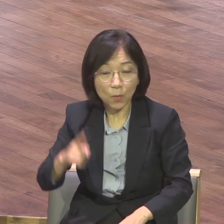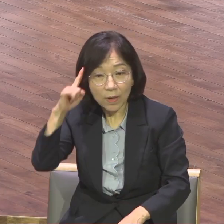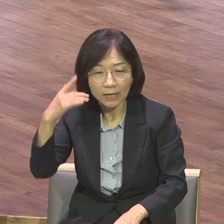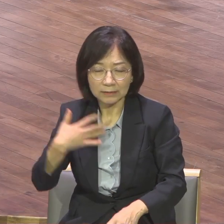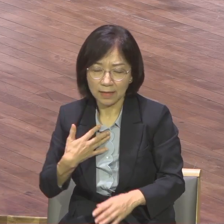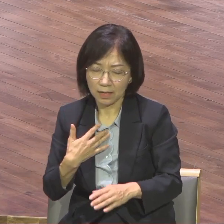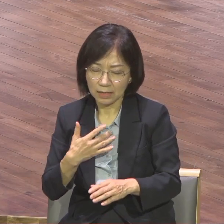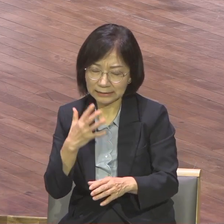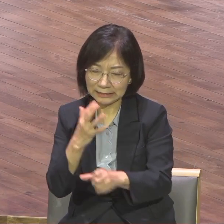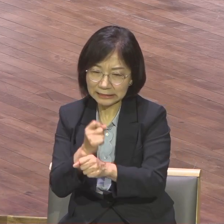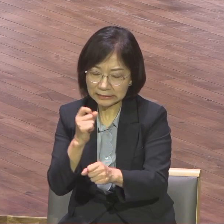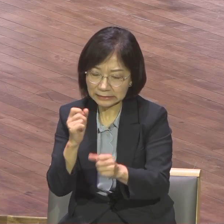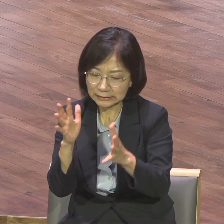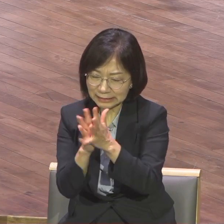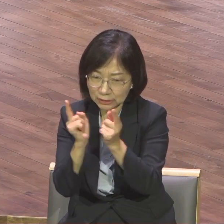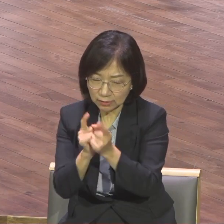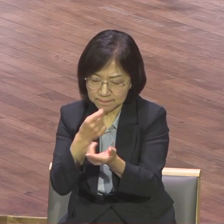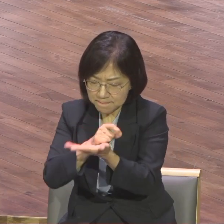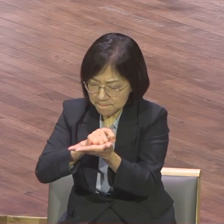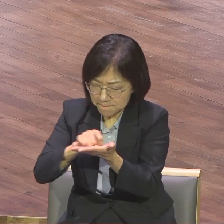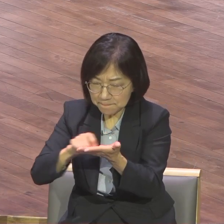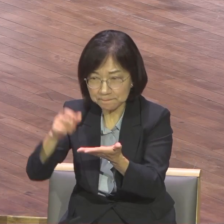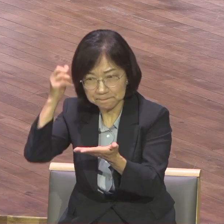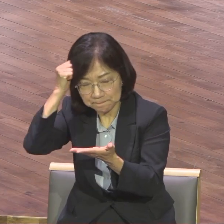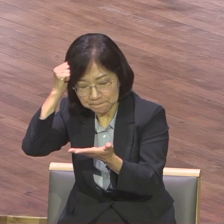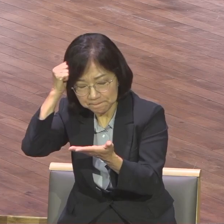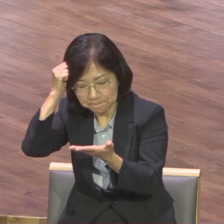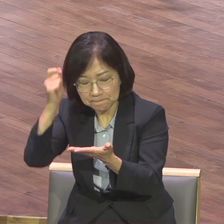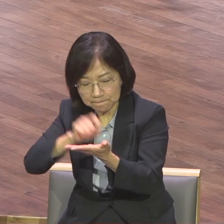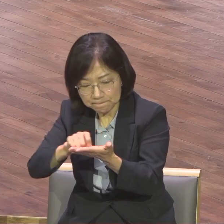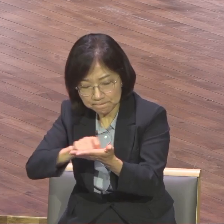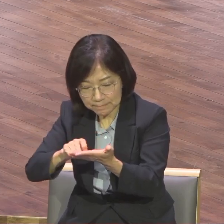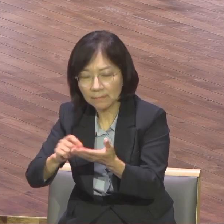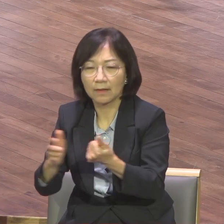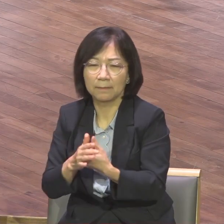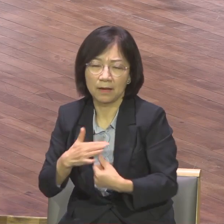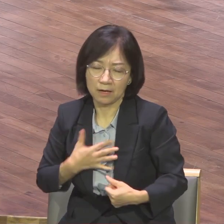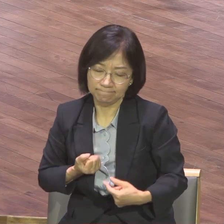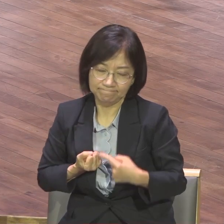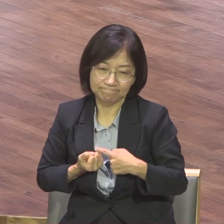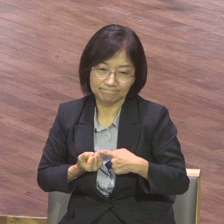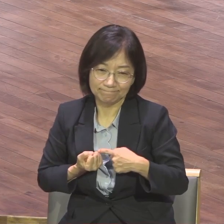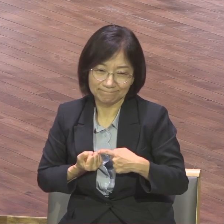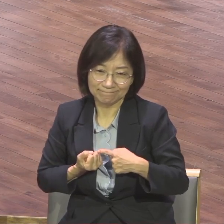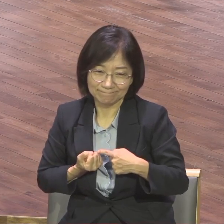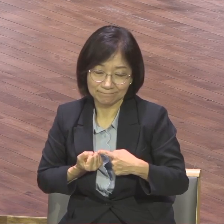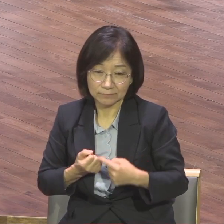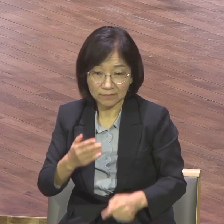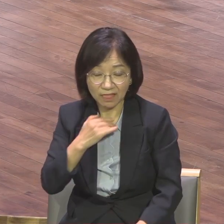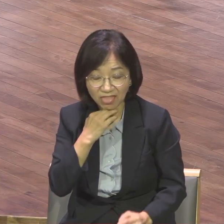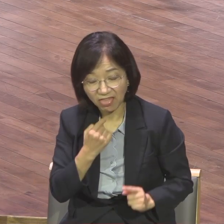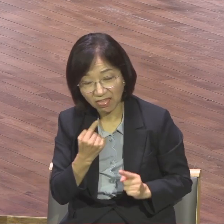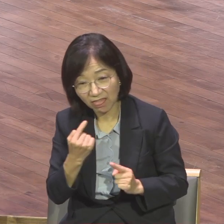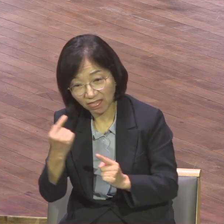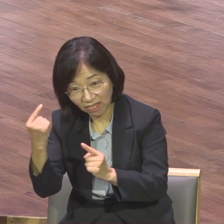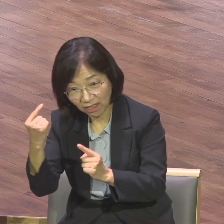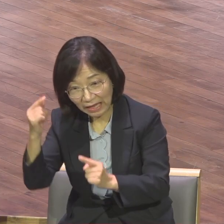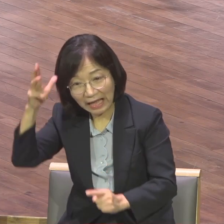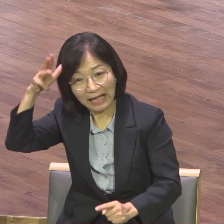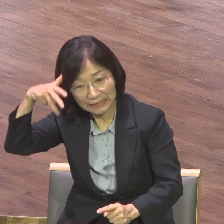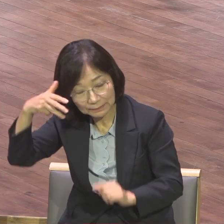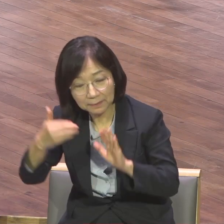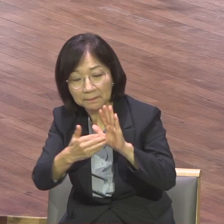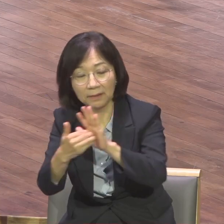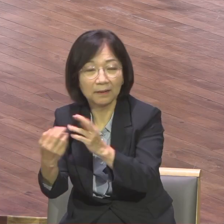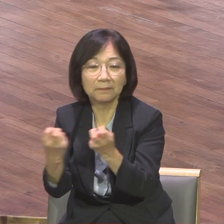때문에 직접 손으로 쓰면요 나이 들수록 손으로 쓰는 게 침에도 안 걸리고 굉장히 좋아요. 정신적으로